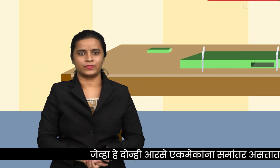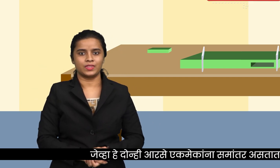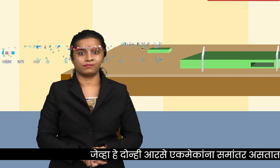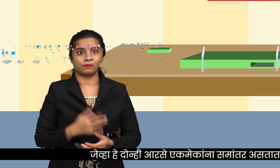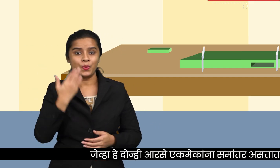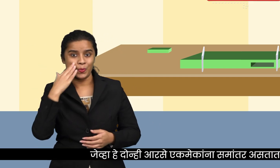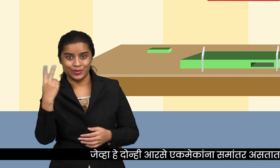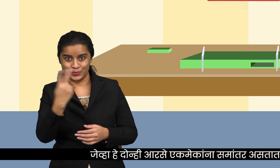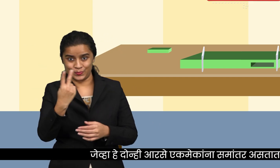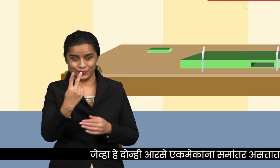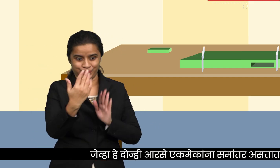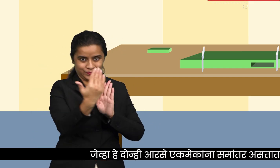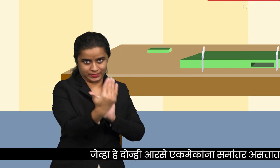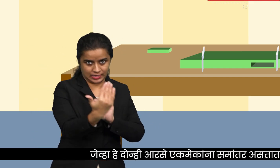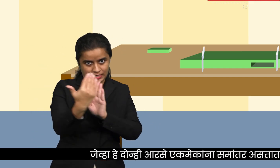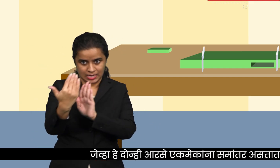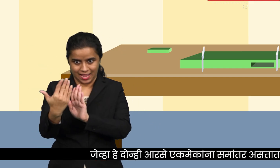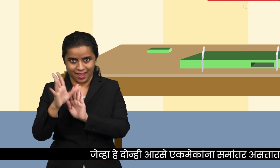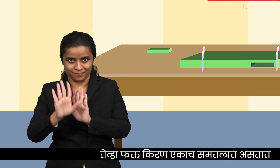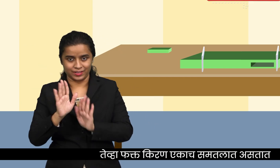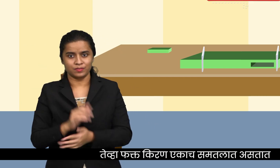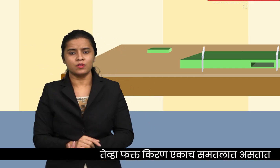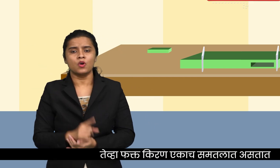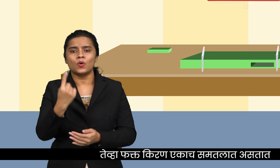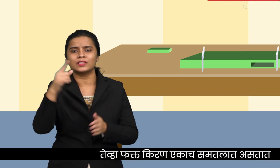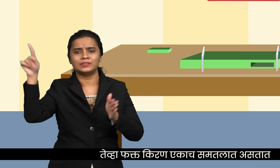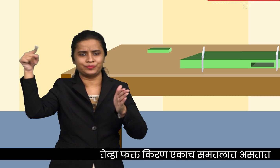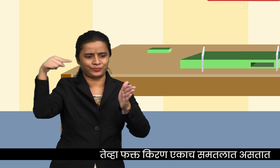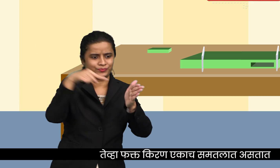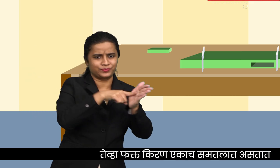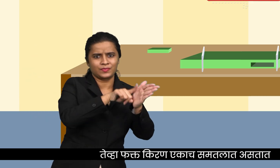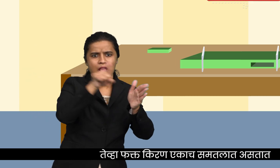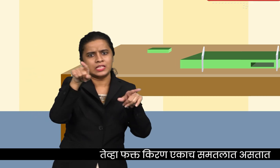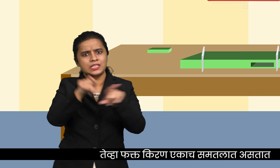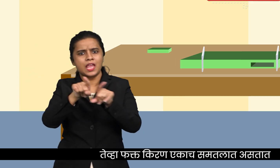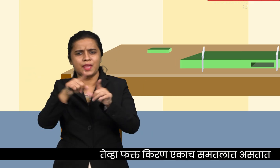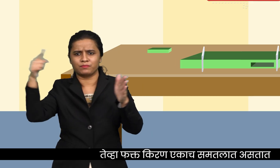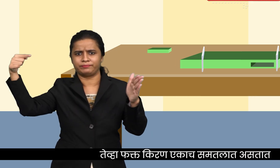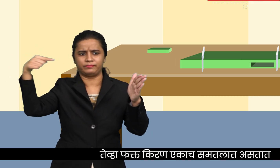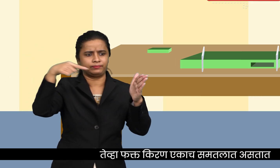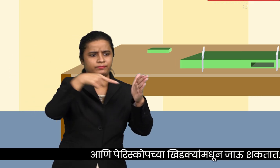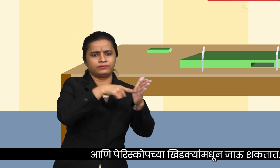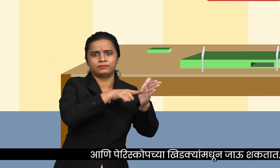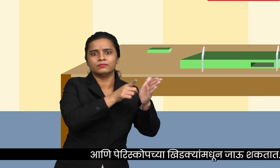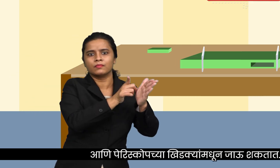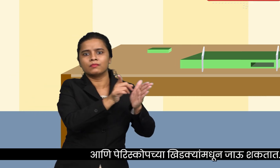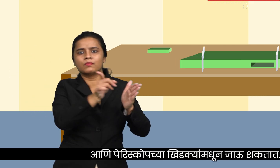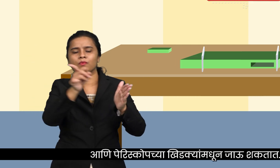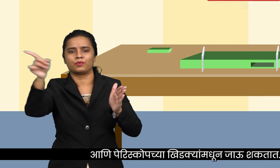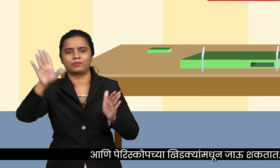जेव्हा हे दोन्ही आरसे एकमेकांना समांतर असतात तेव्हा फक्त किरण एकाच समतलात असतात